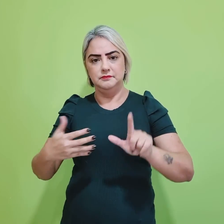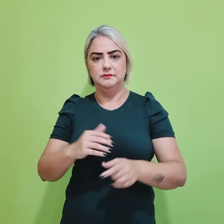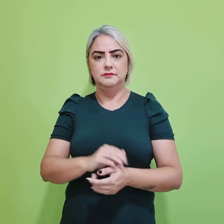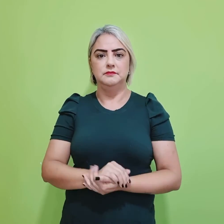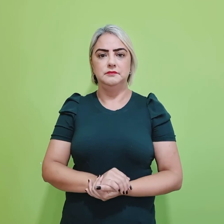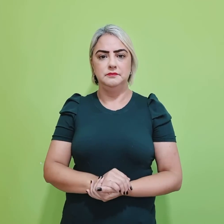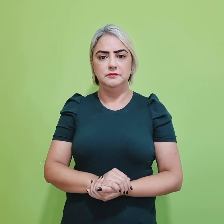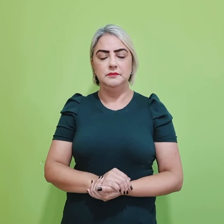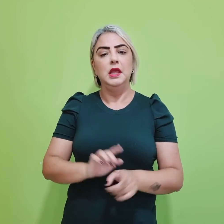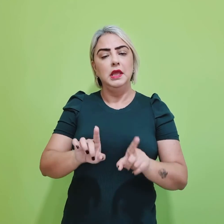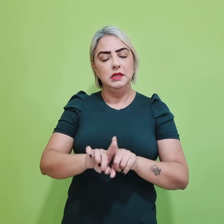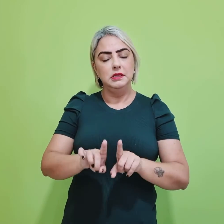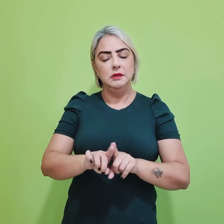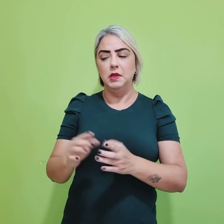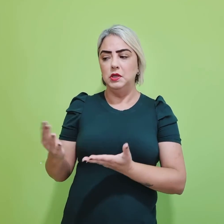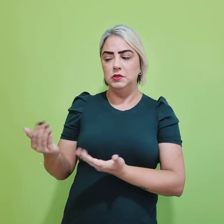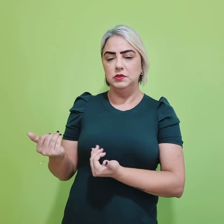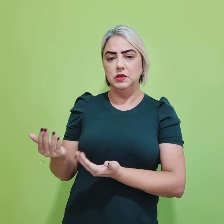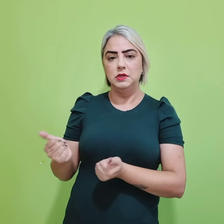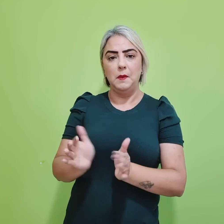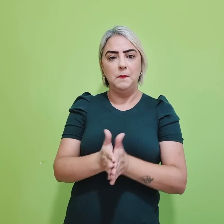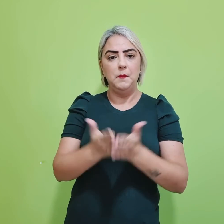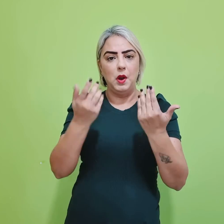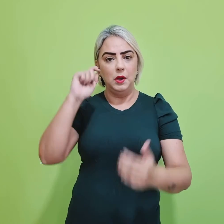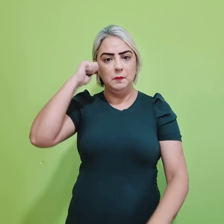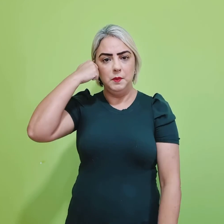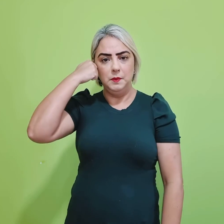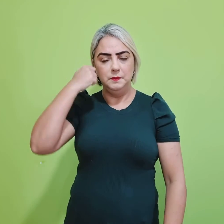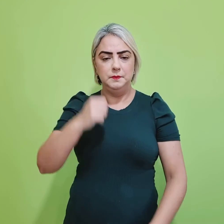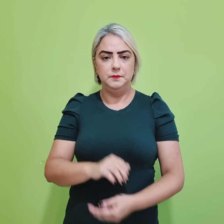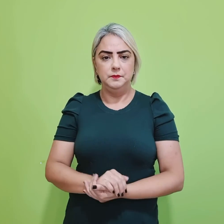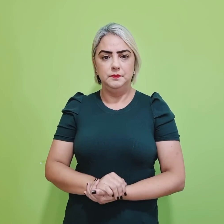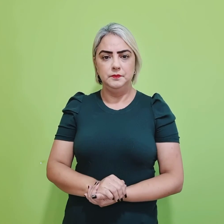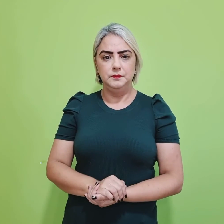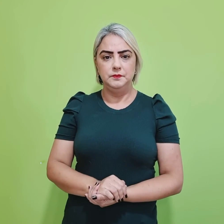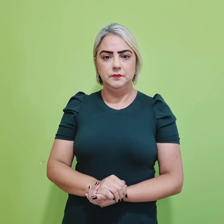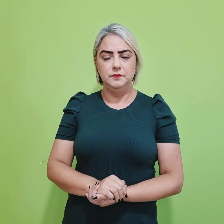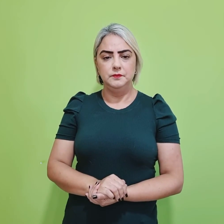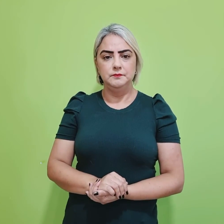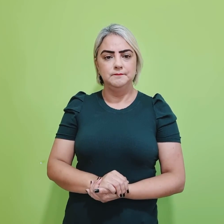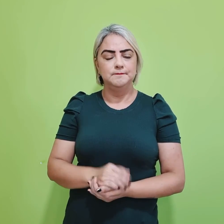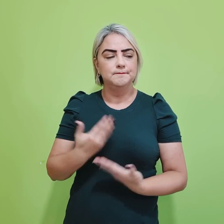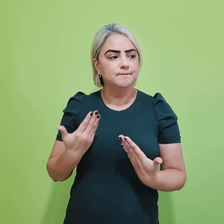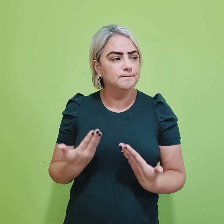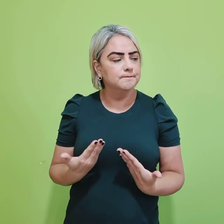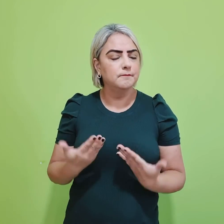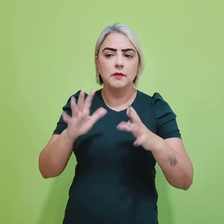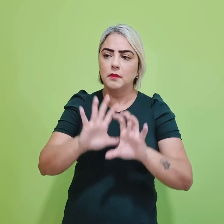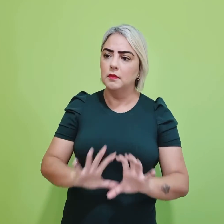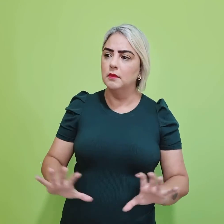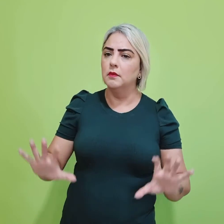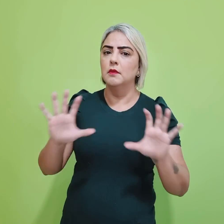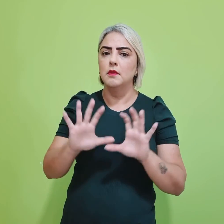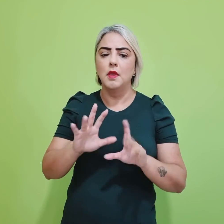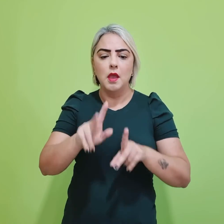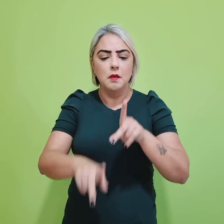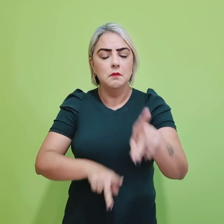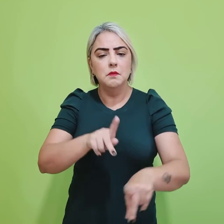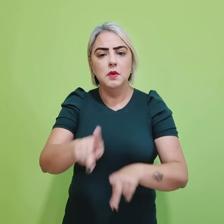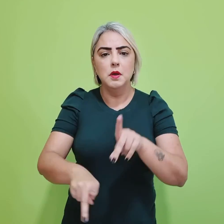LGBTQIA+, e juventude pobre e negra. Diante dessa situação, a população